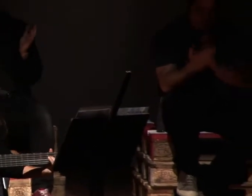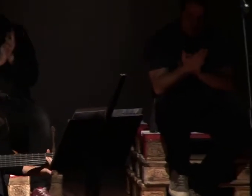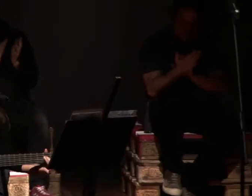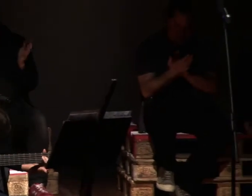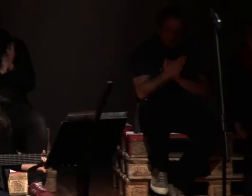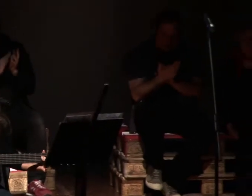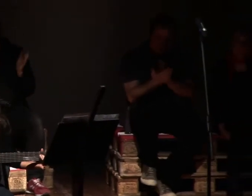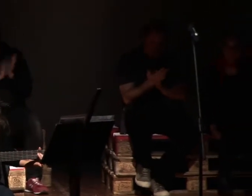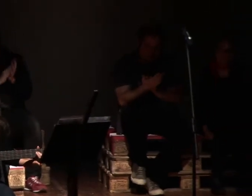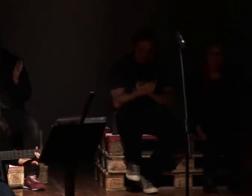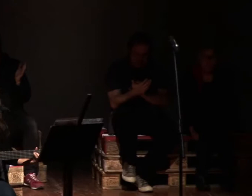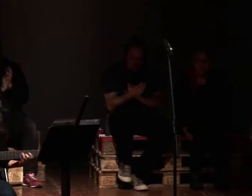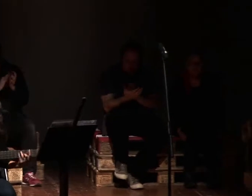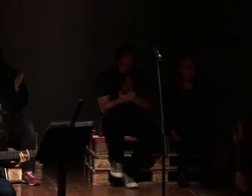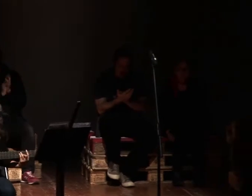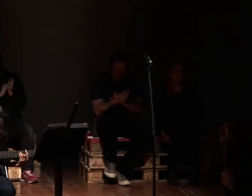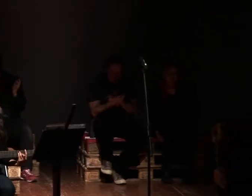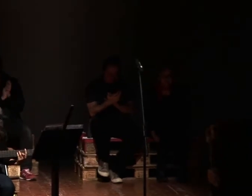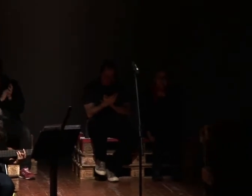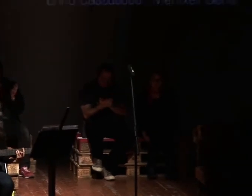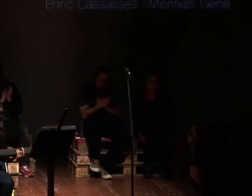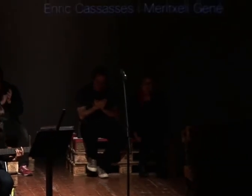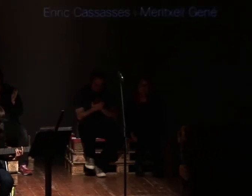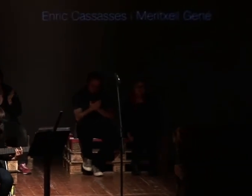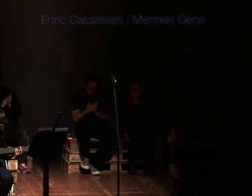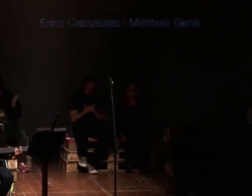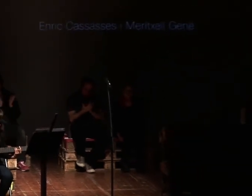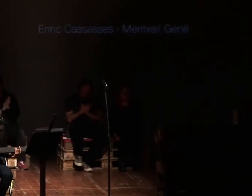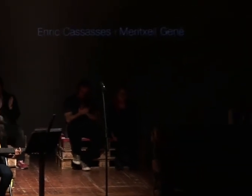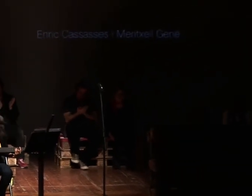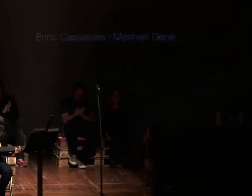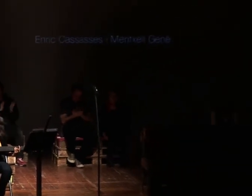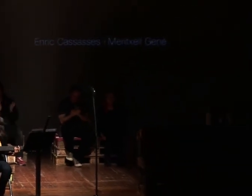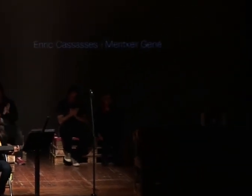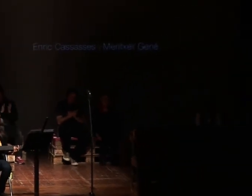creixent. Les molles volen el vent.